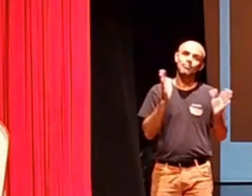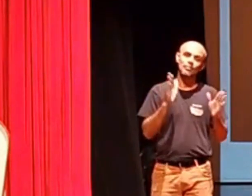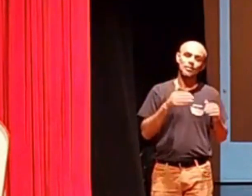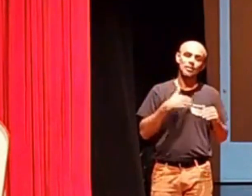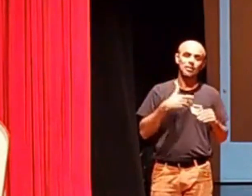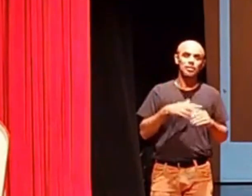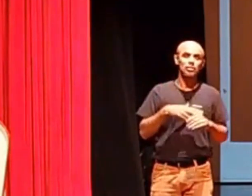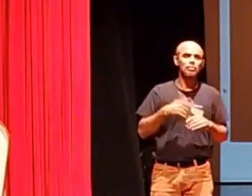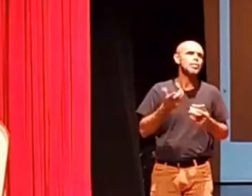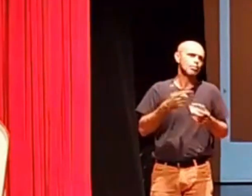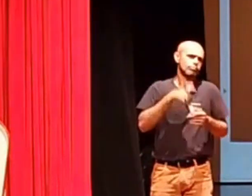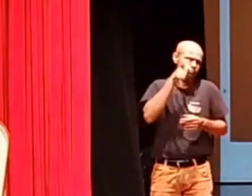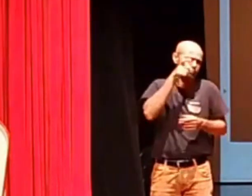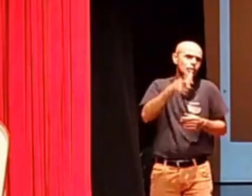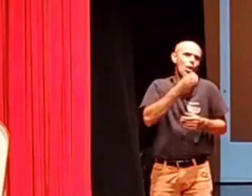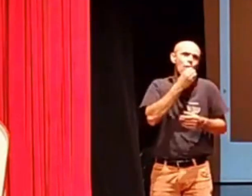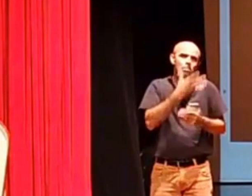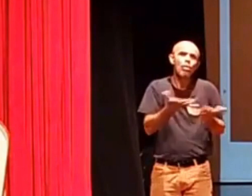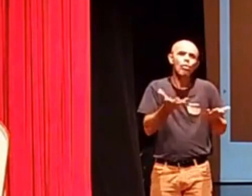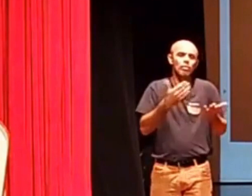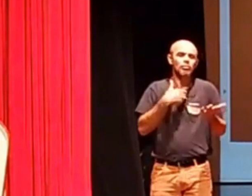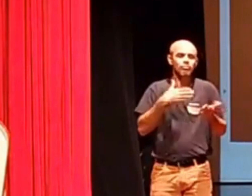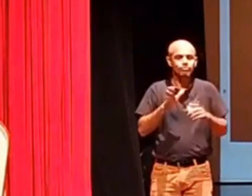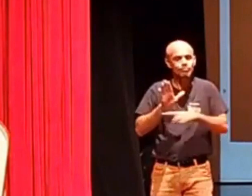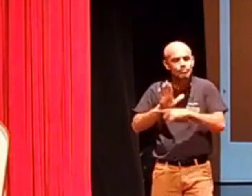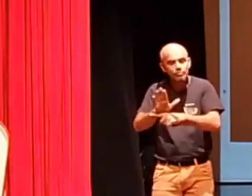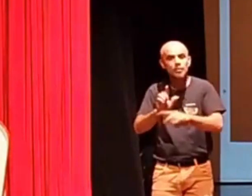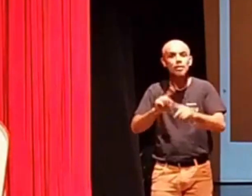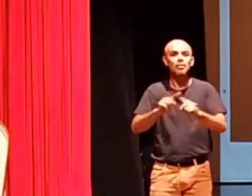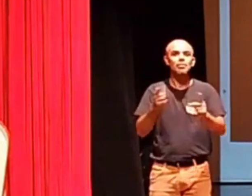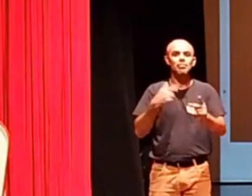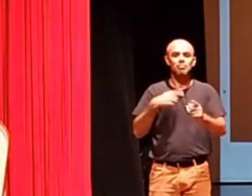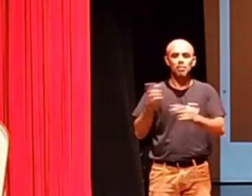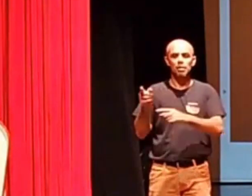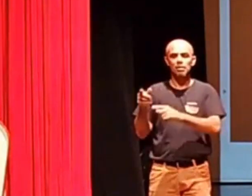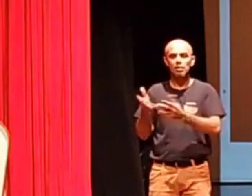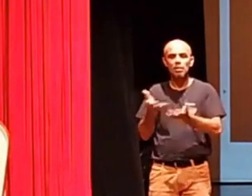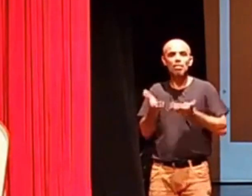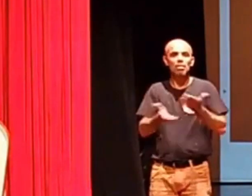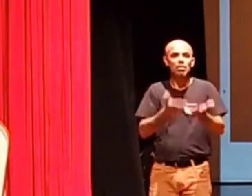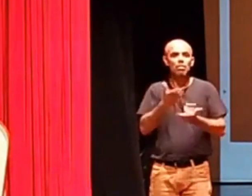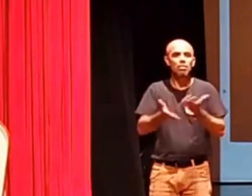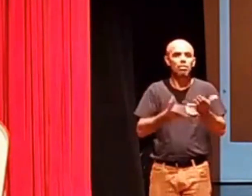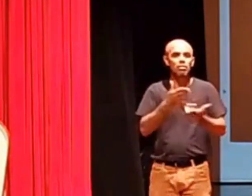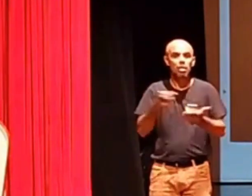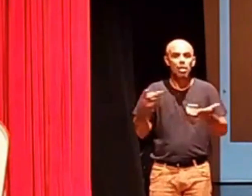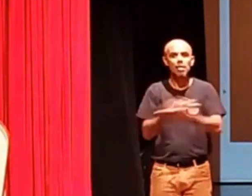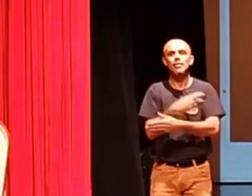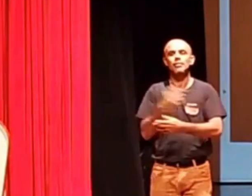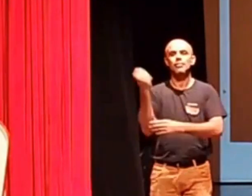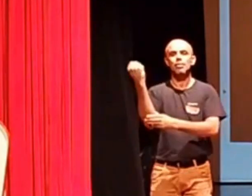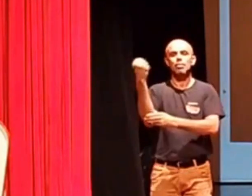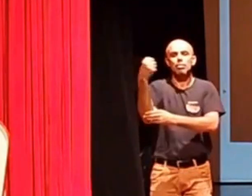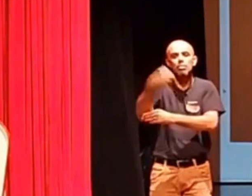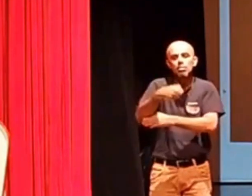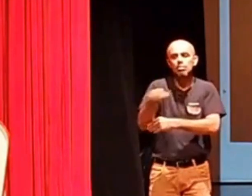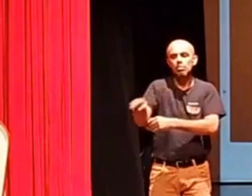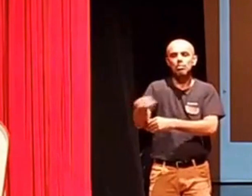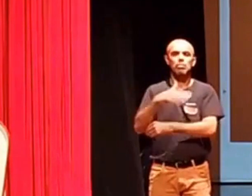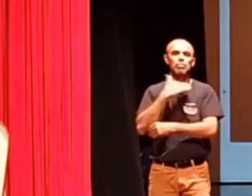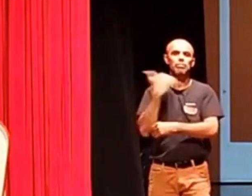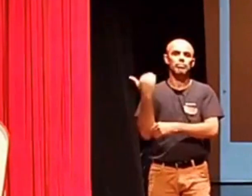melhor das intenções, fazer com que essa criança progrida e piore essa escoliose.